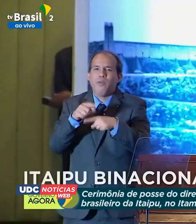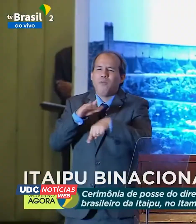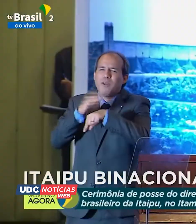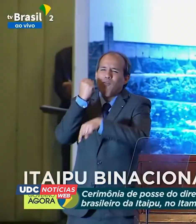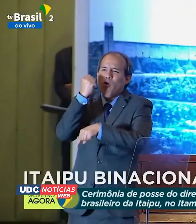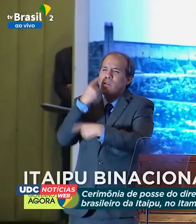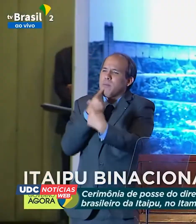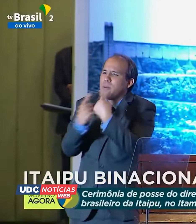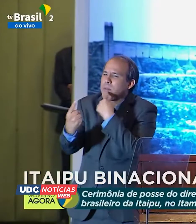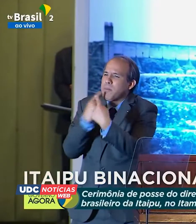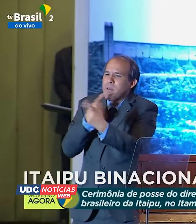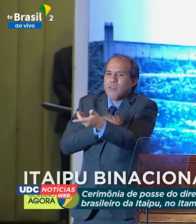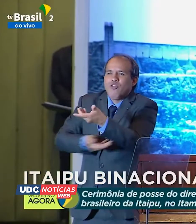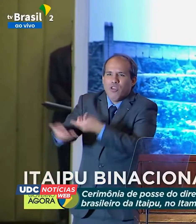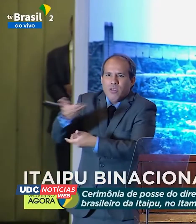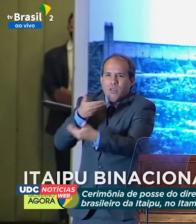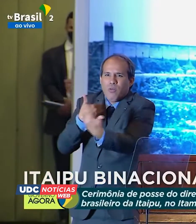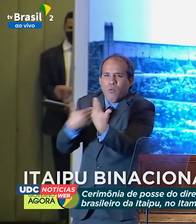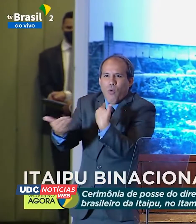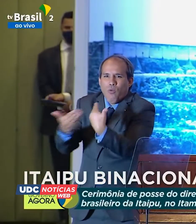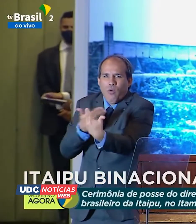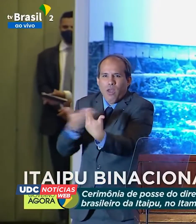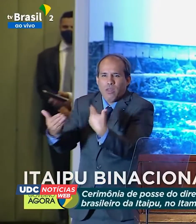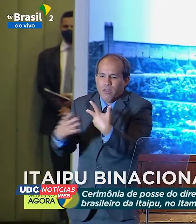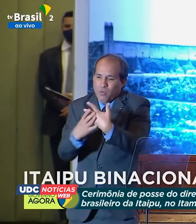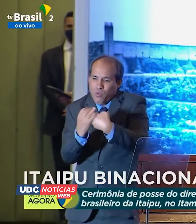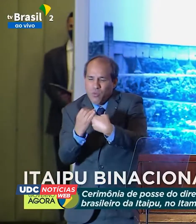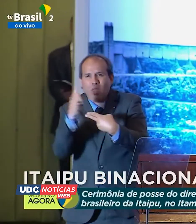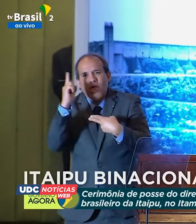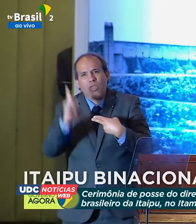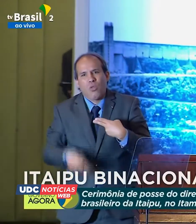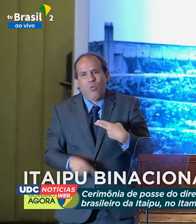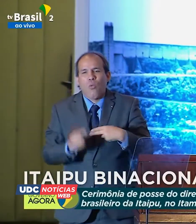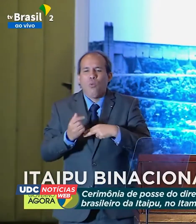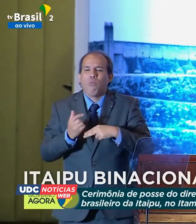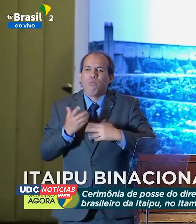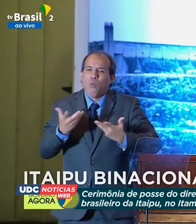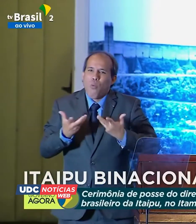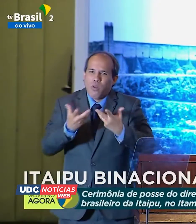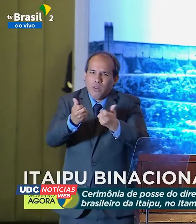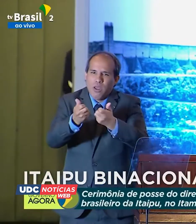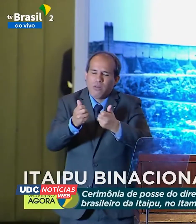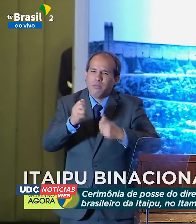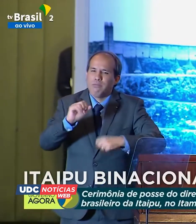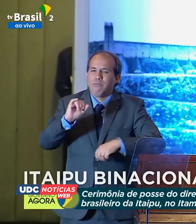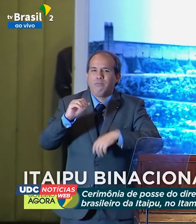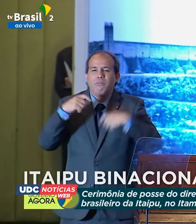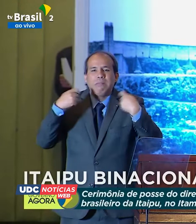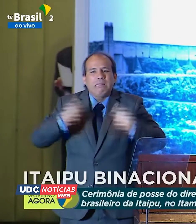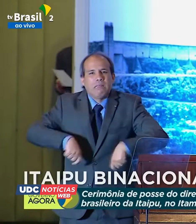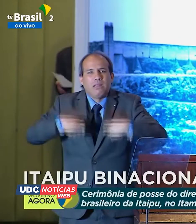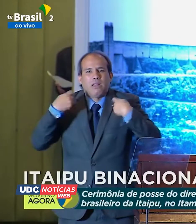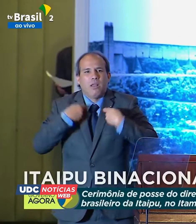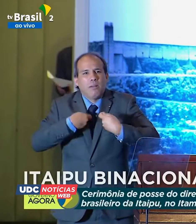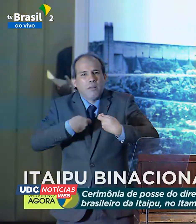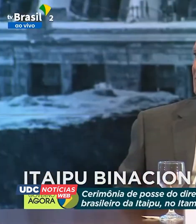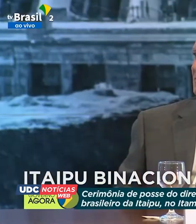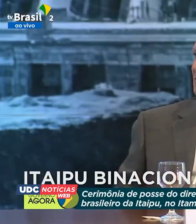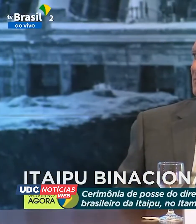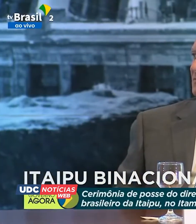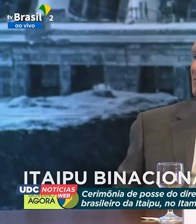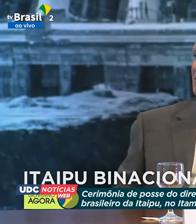diálogo. Eu penso, presidente, que são atributos essenciais para administrar, em conjunto com nossos parceiros